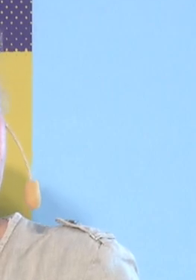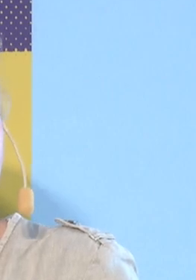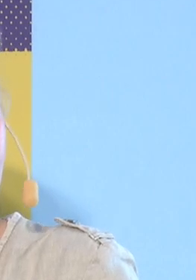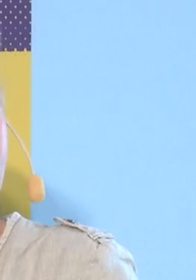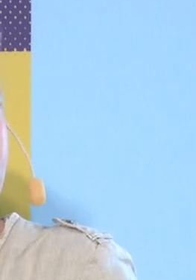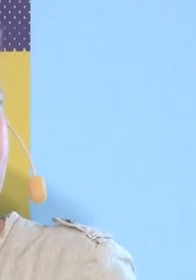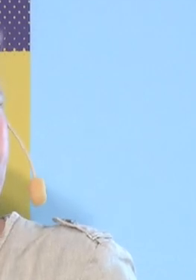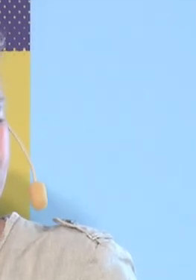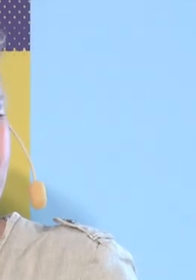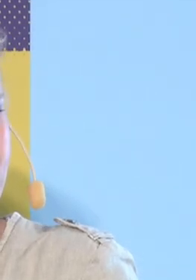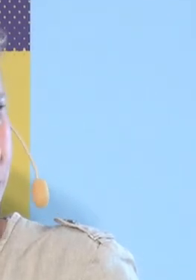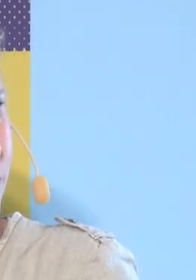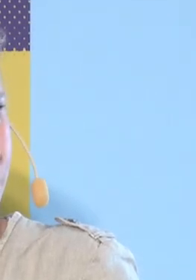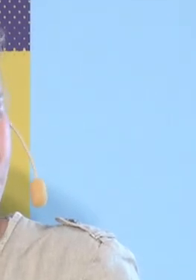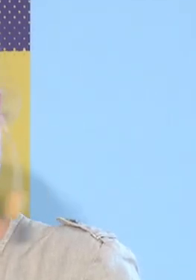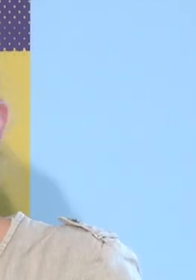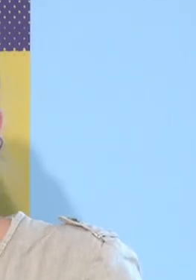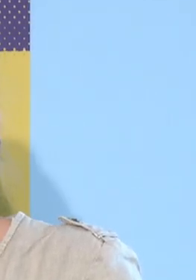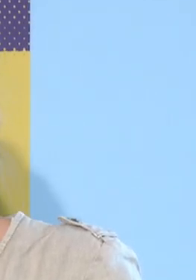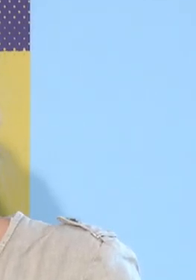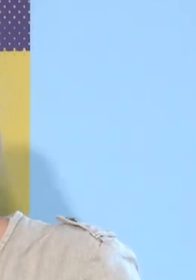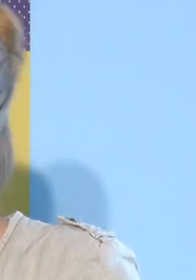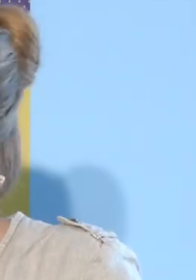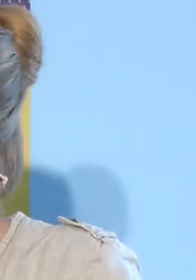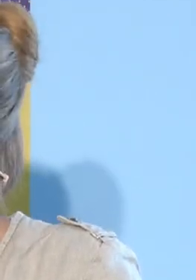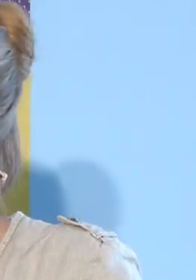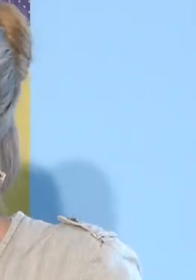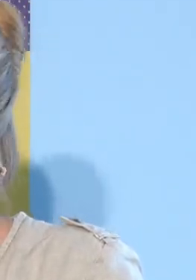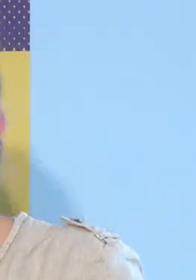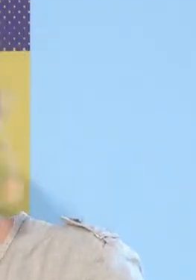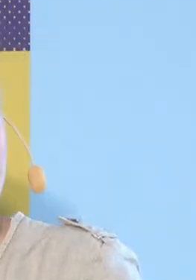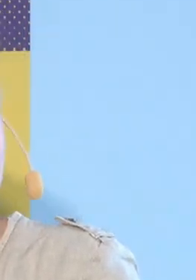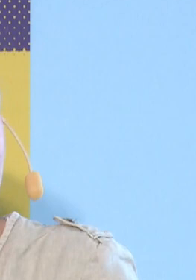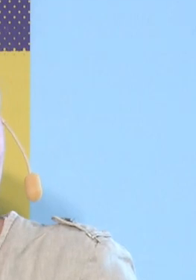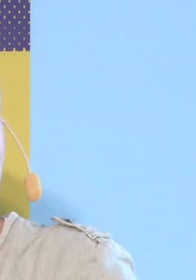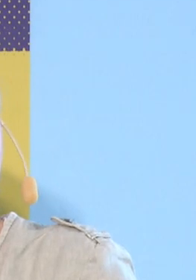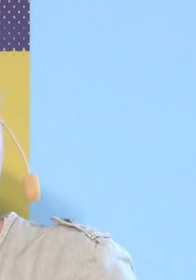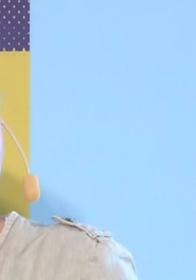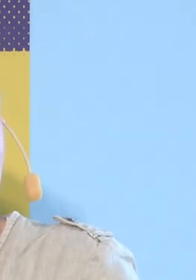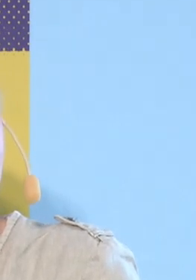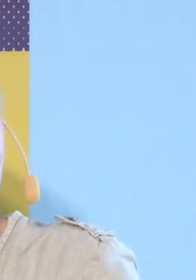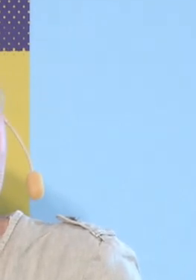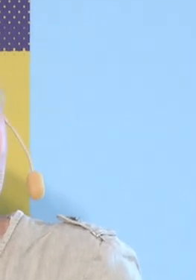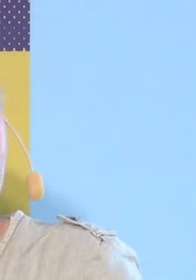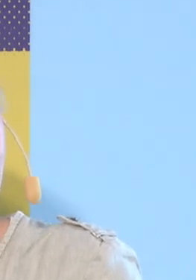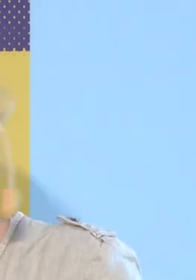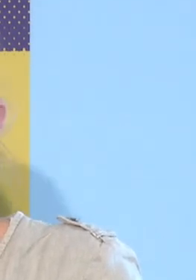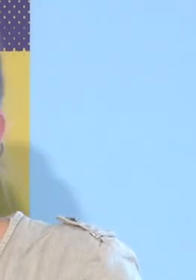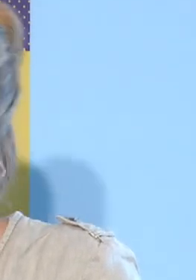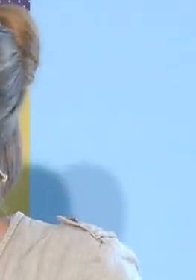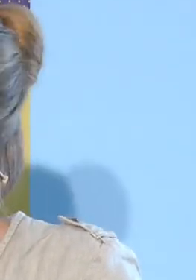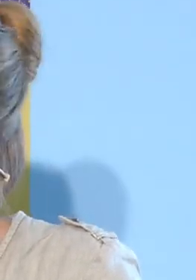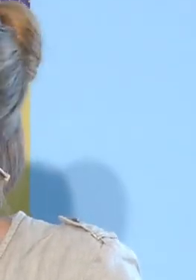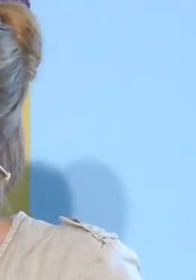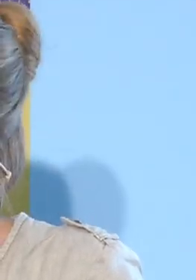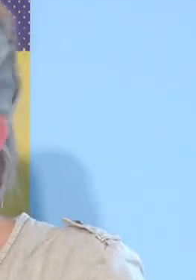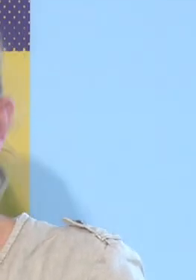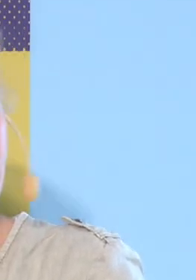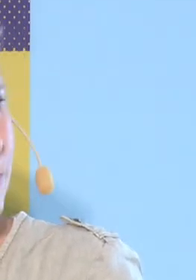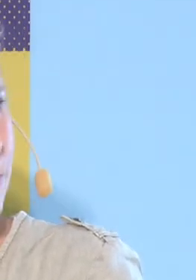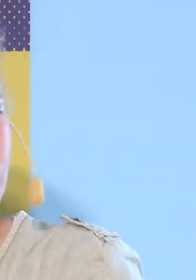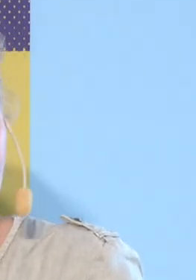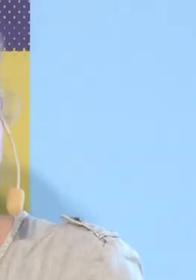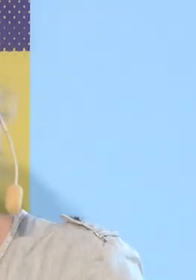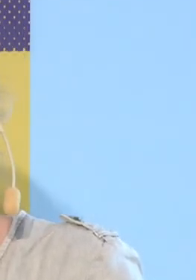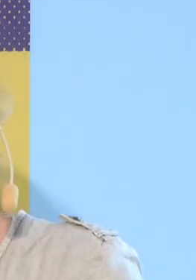vanor. Det är när de byter livssituation på något ett eller annat sätt, då kan man också få dem till att ändra sina vanor. Då är vi lite öppna på det sättet